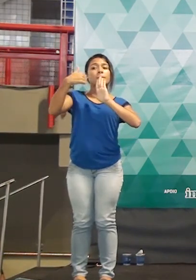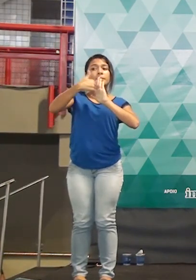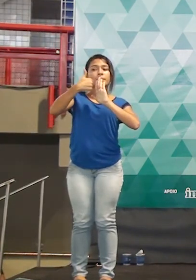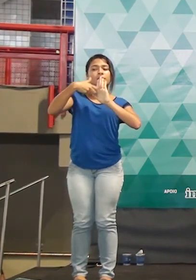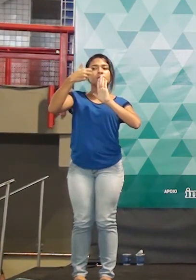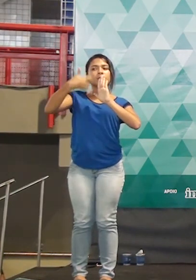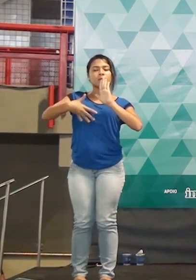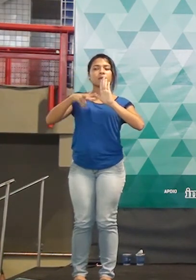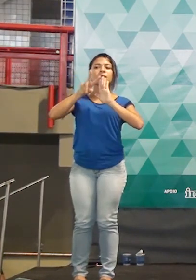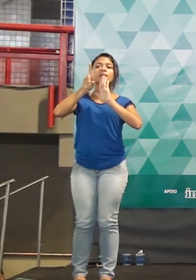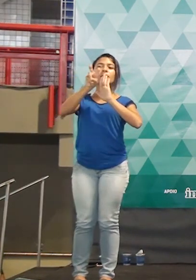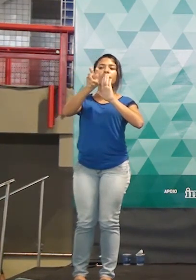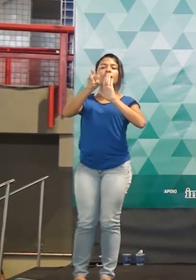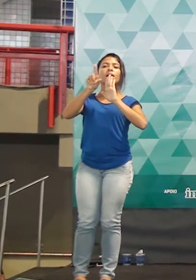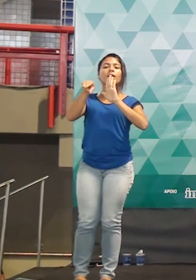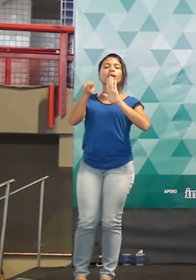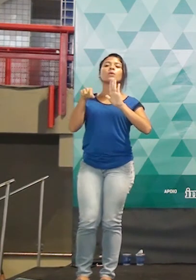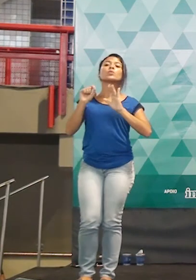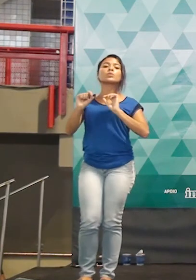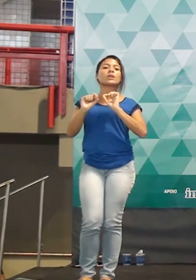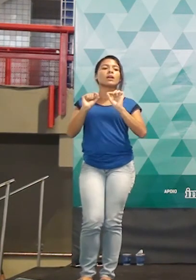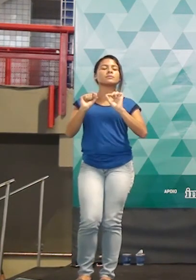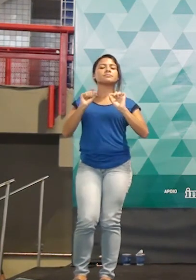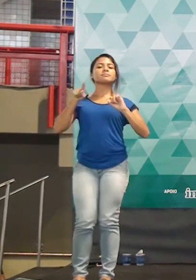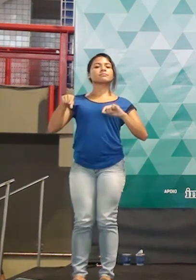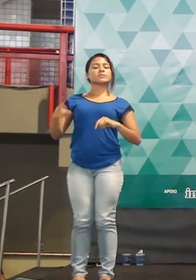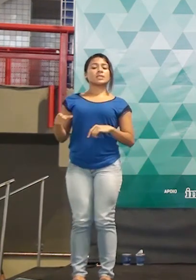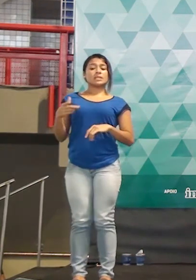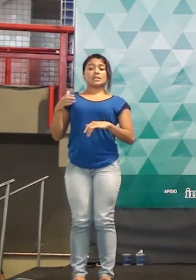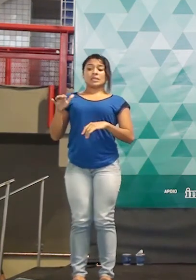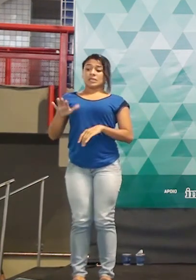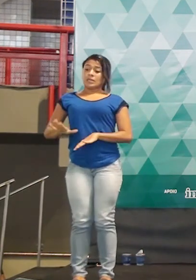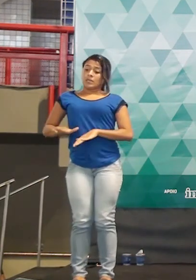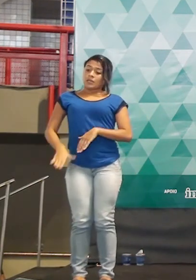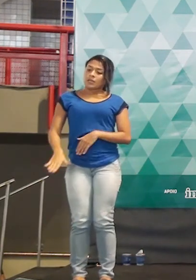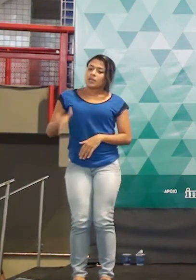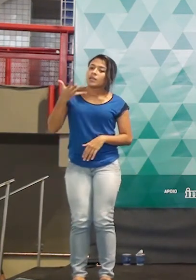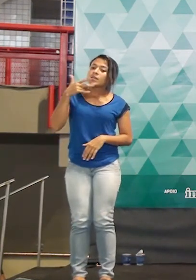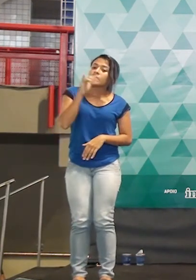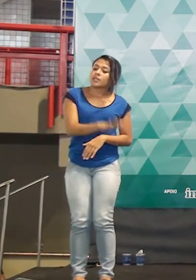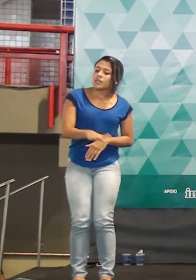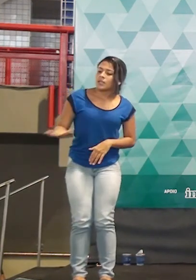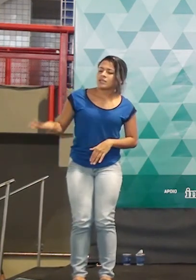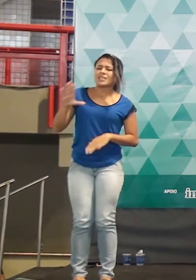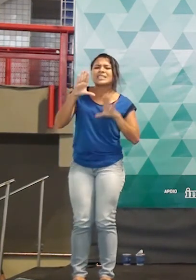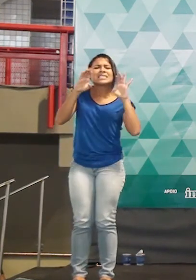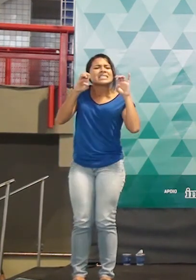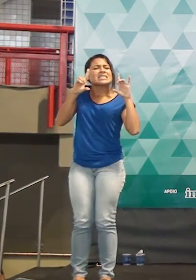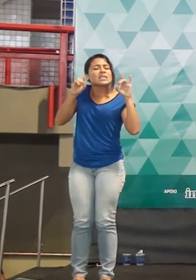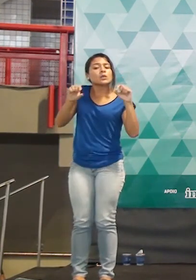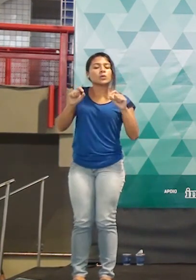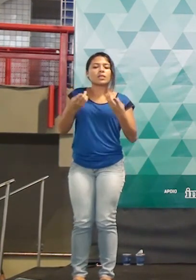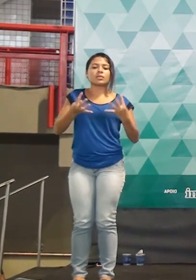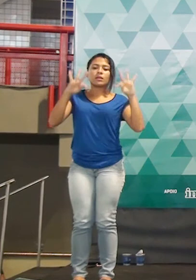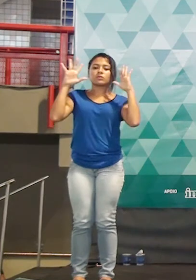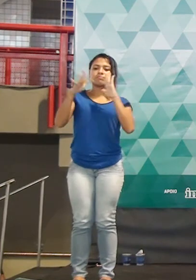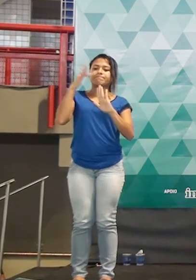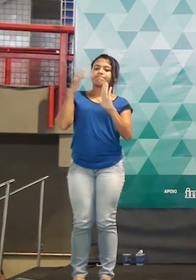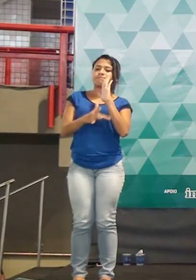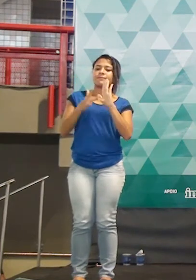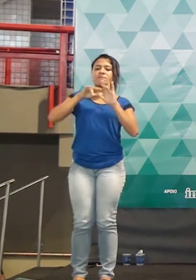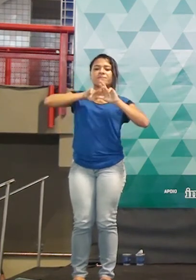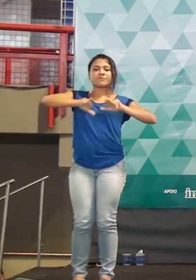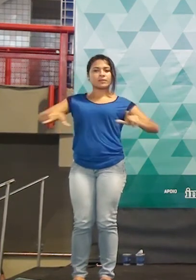sobre o envolvimento precoce de crianças no mundo digital. Então vocês vão fazer um